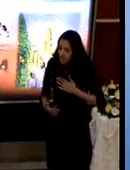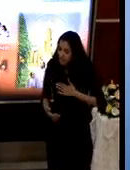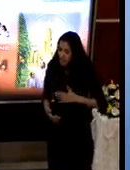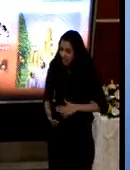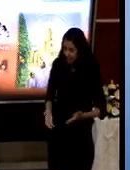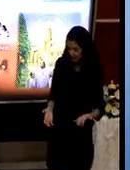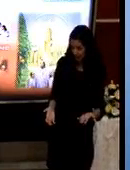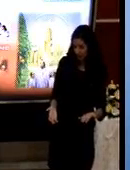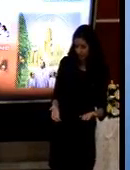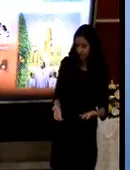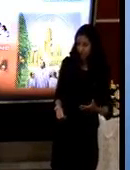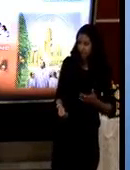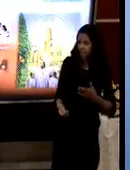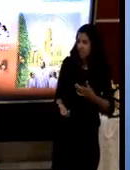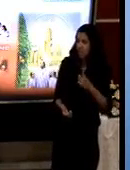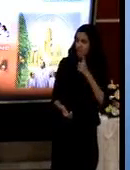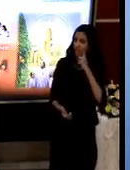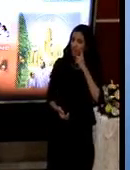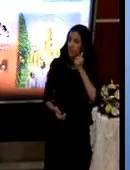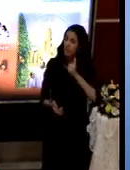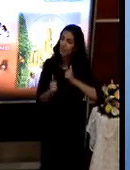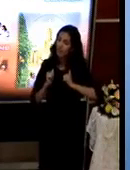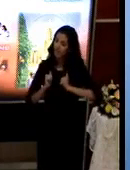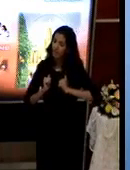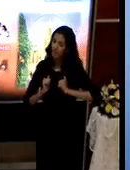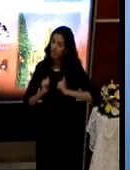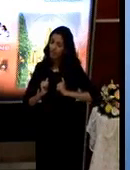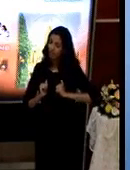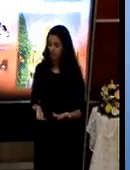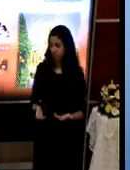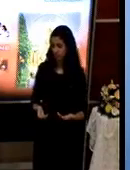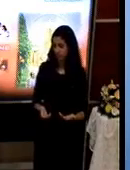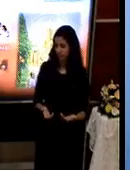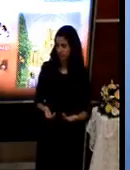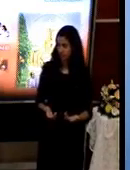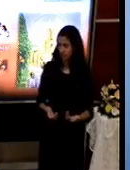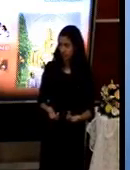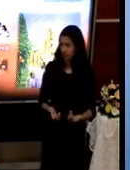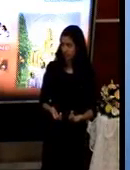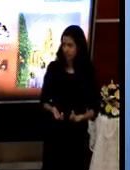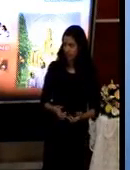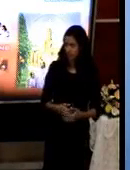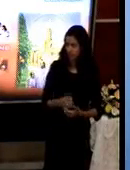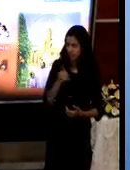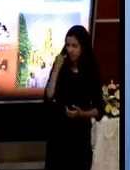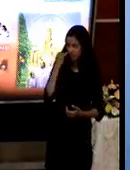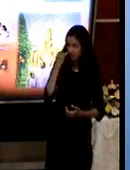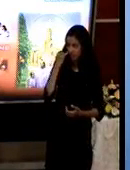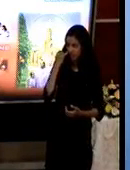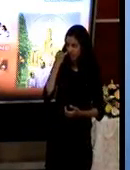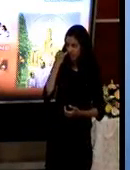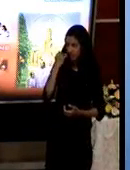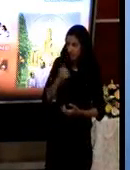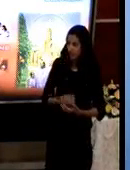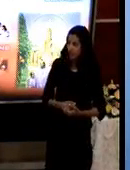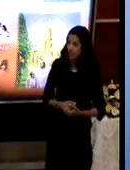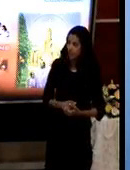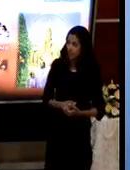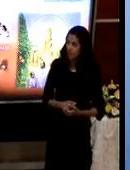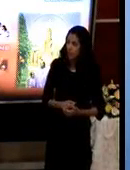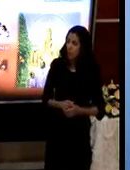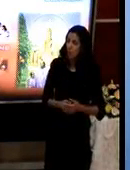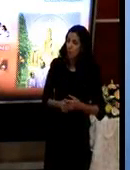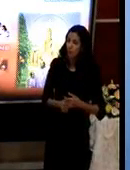día de descanso. Alguien con mucha propiedad lo llamó, es un día de